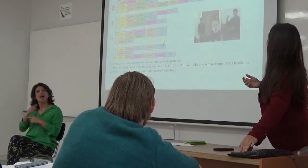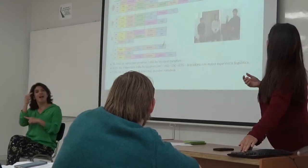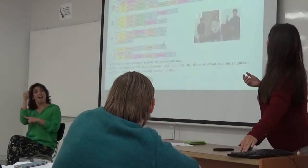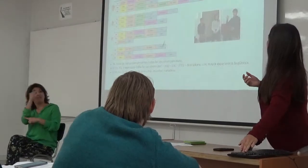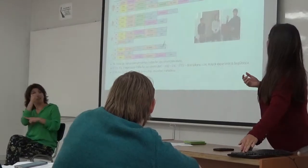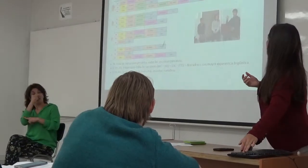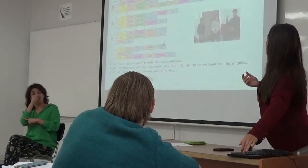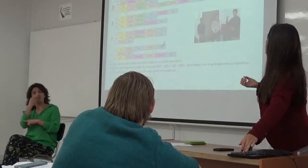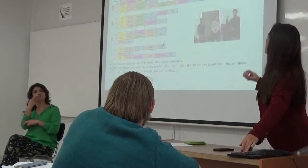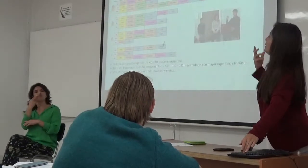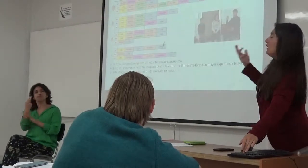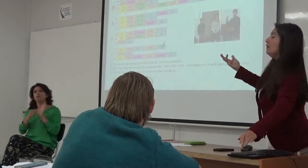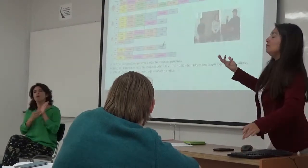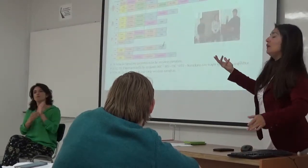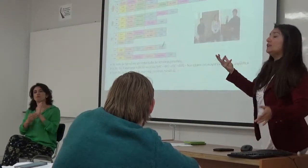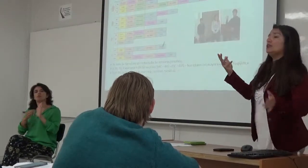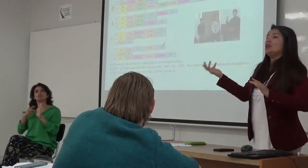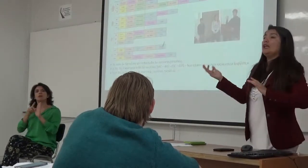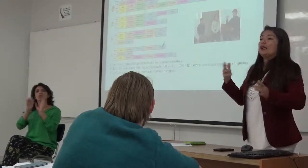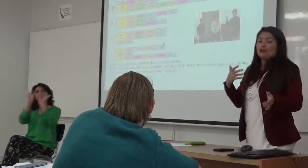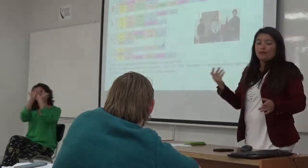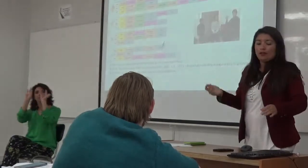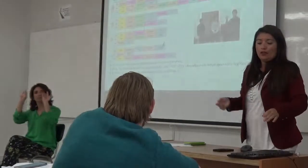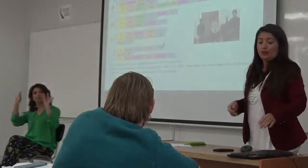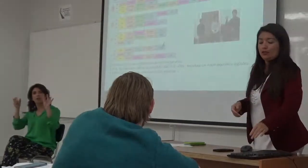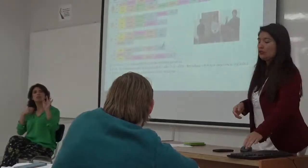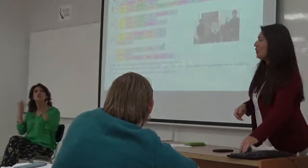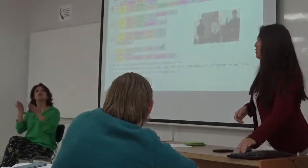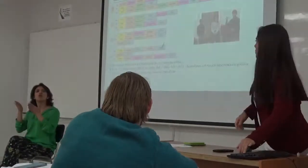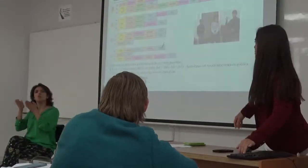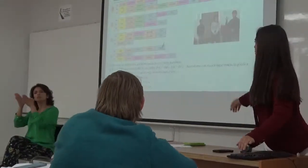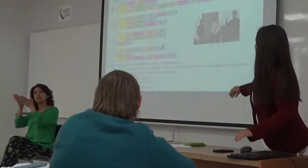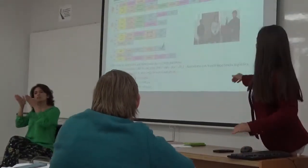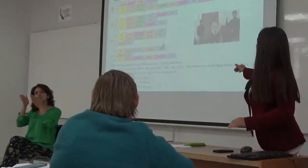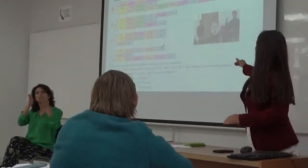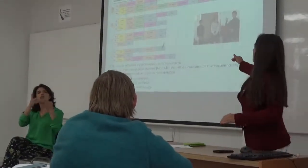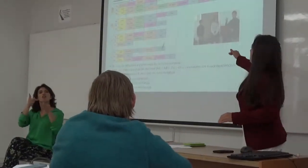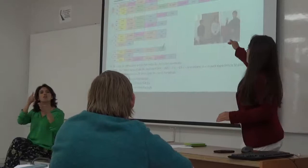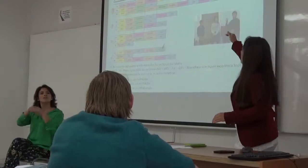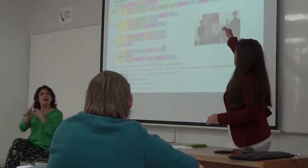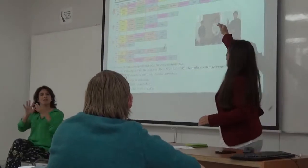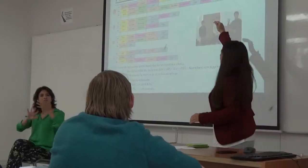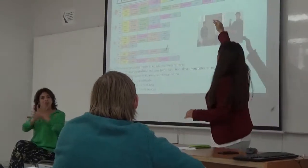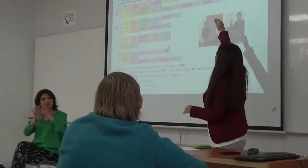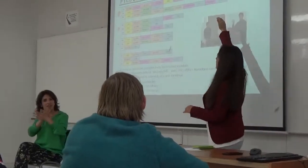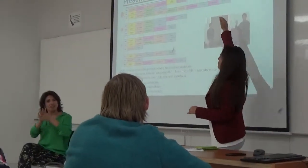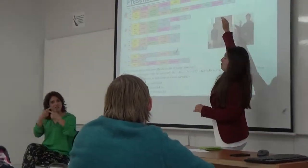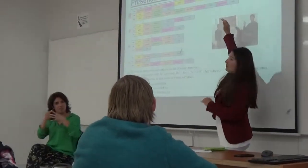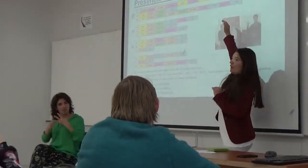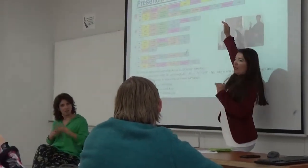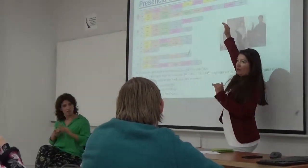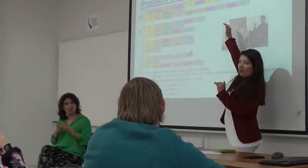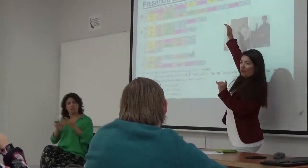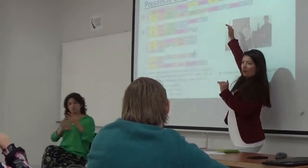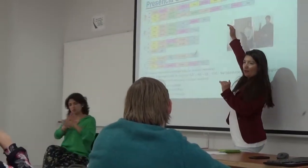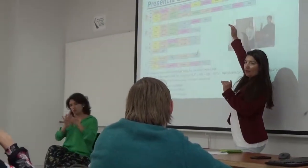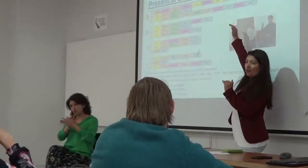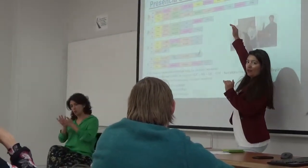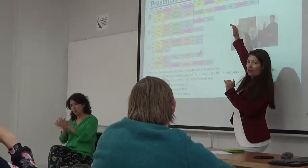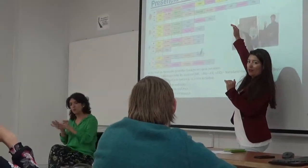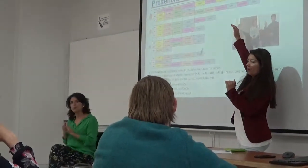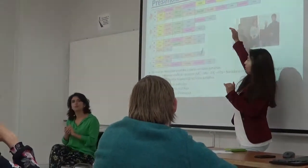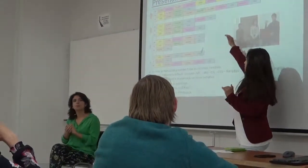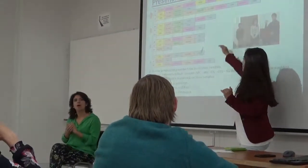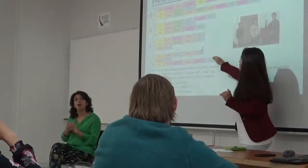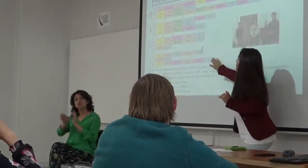cómo se muestran las secciones narrativas en los distintos discursos. Más arriba, mayor cantidad